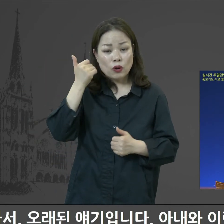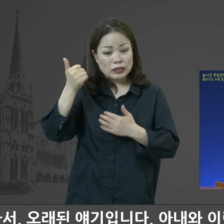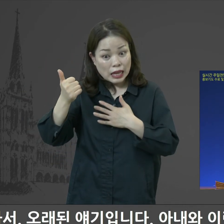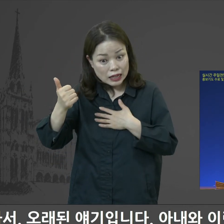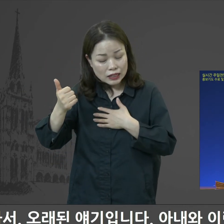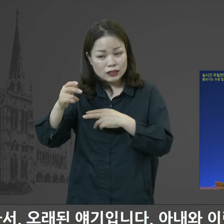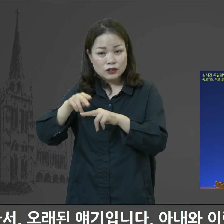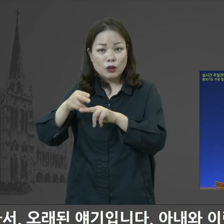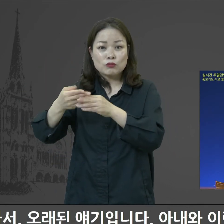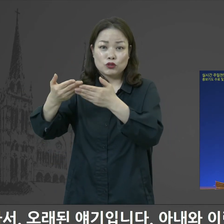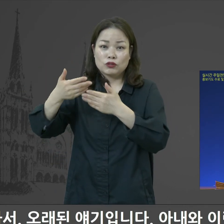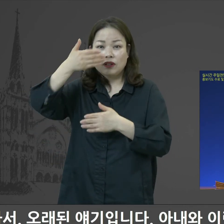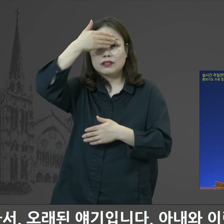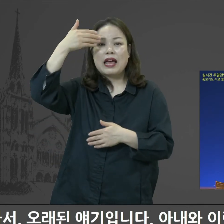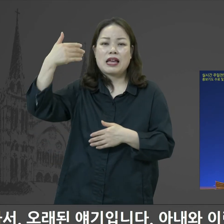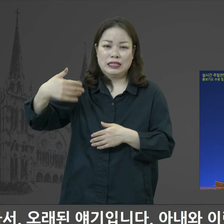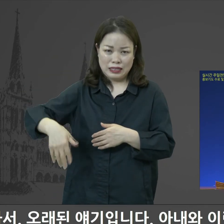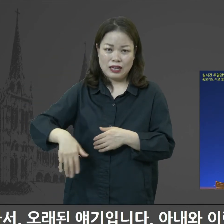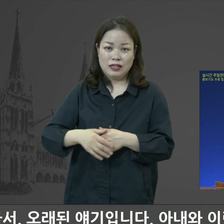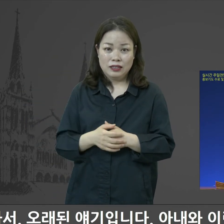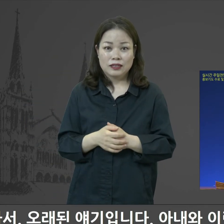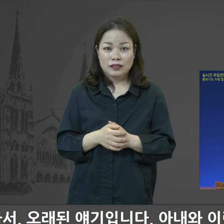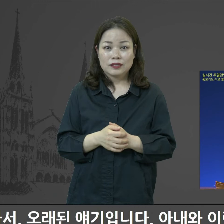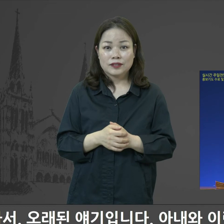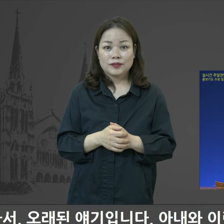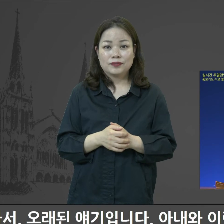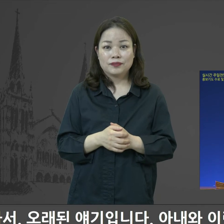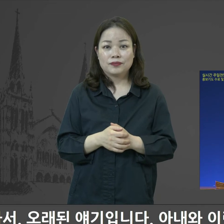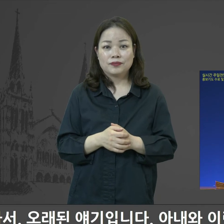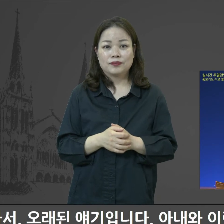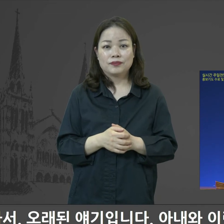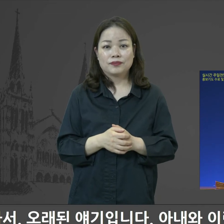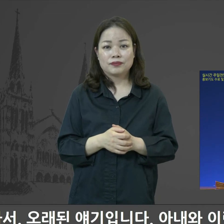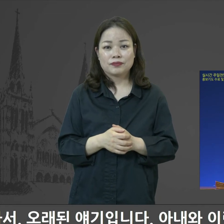나에게 그런 선물을 주셔서 다행이다라는